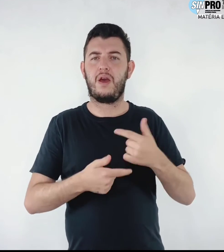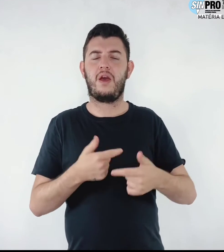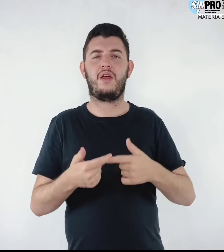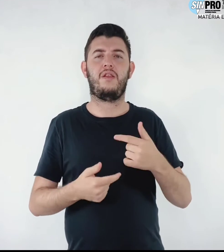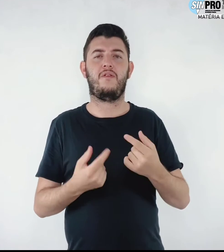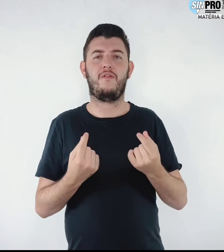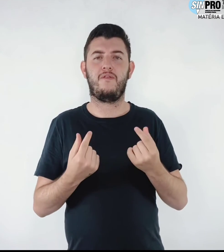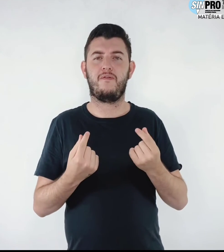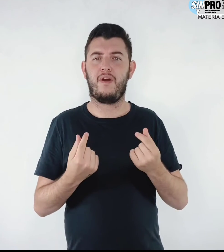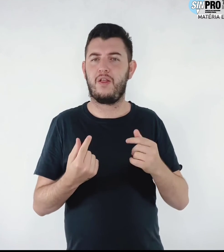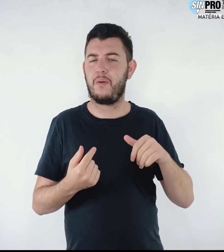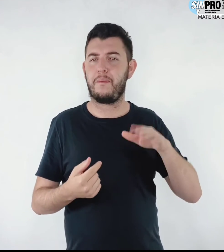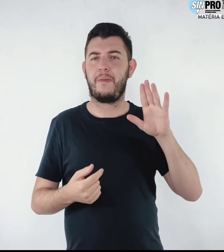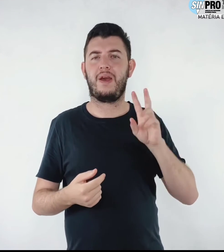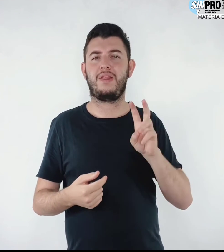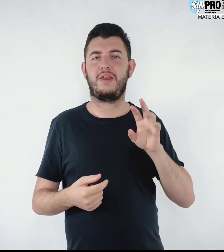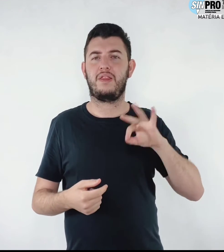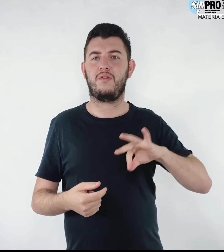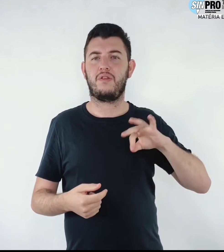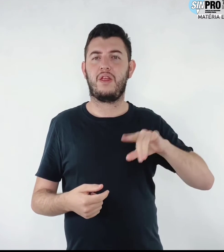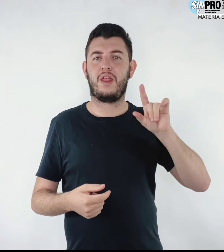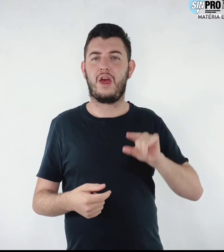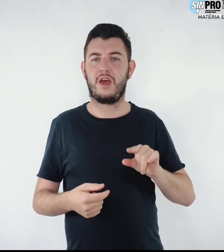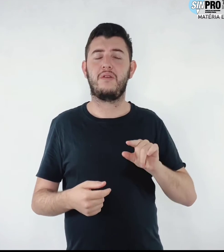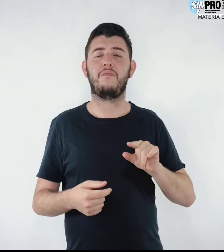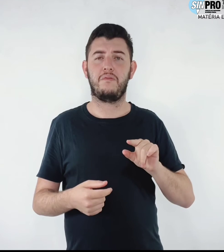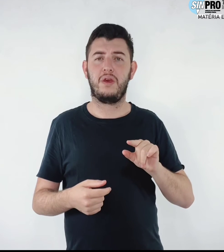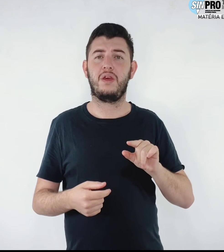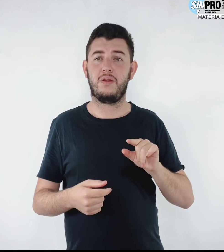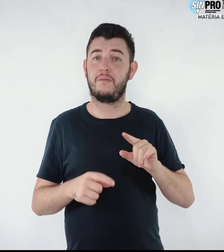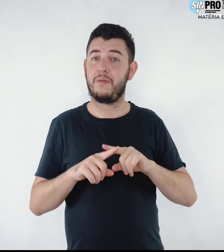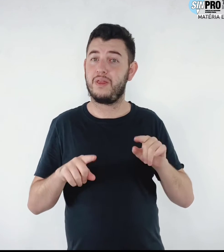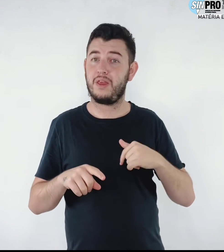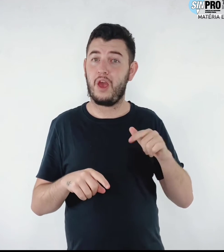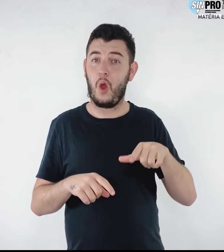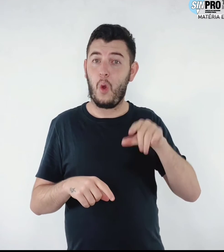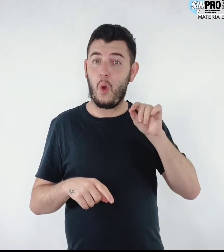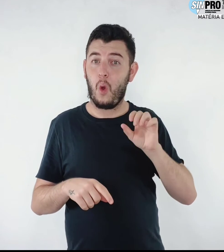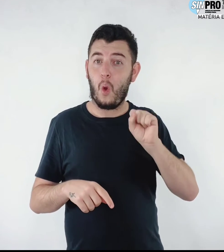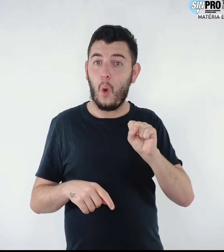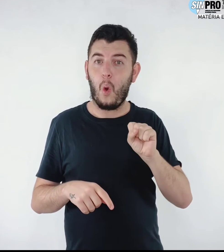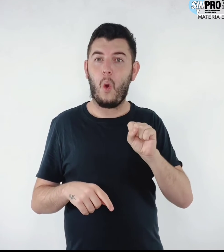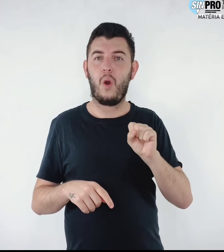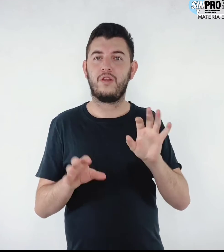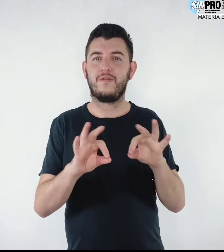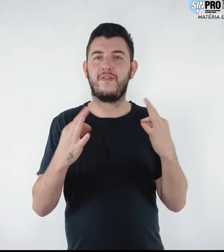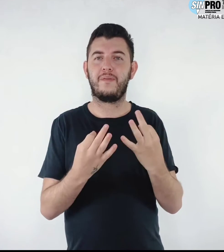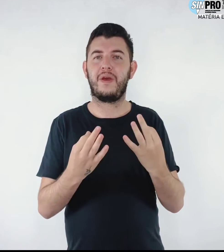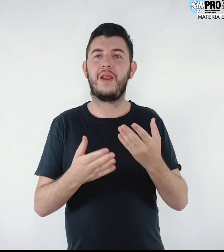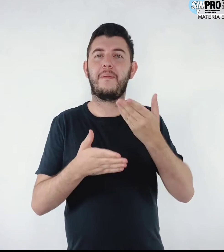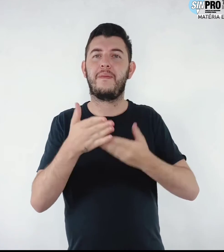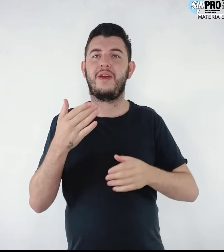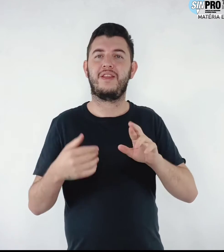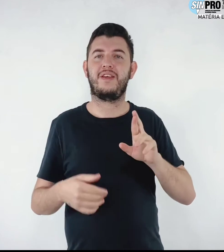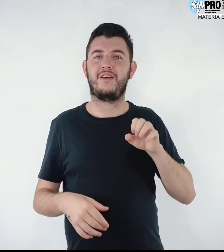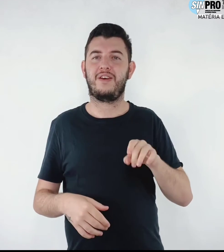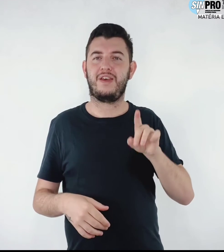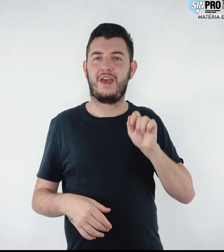salários mínimos perderam renda no quarto trimestre de 2020